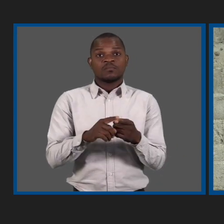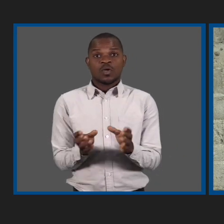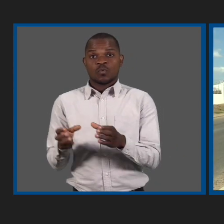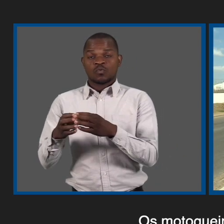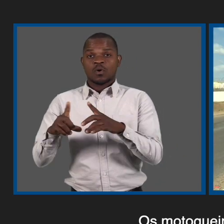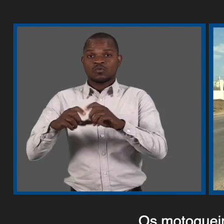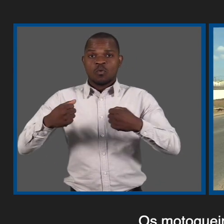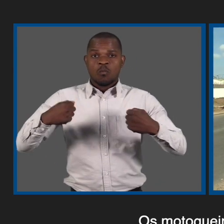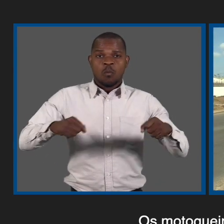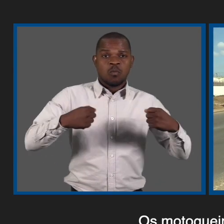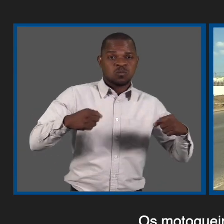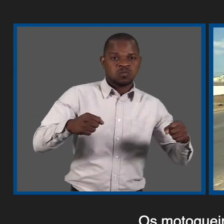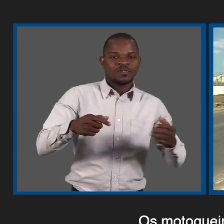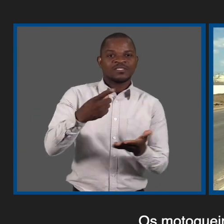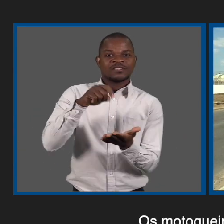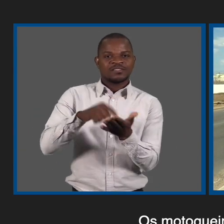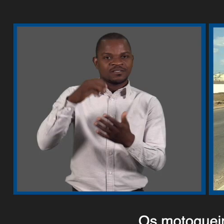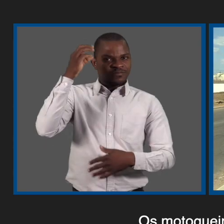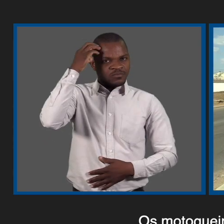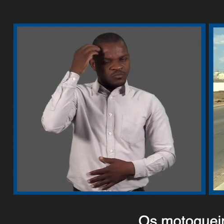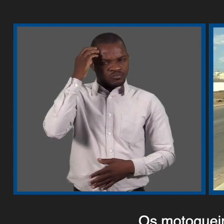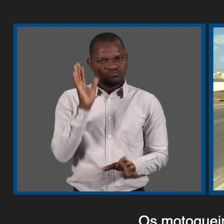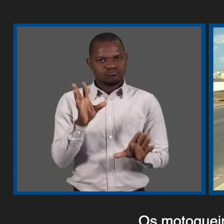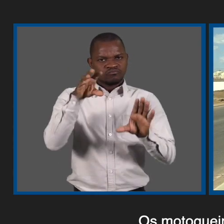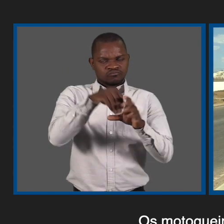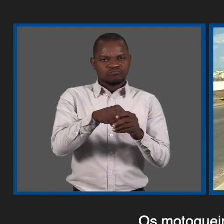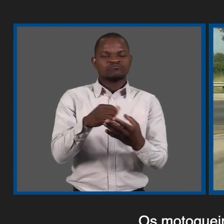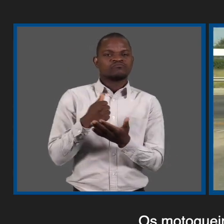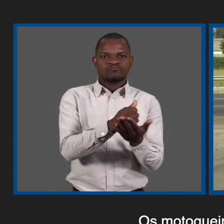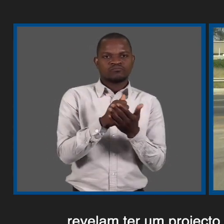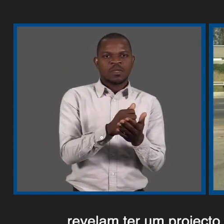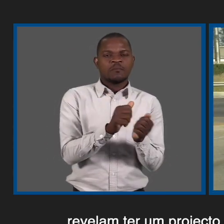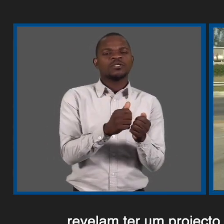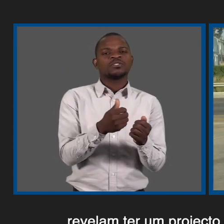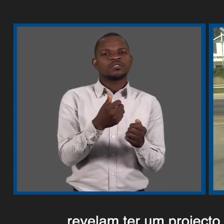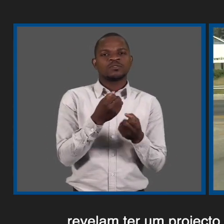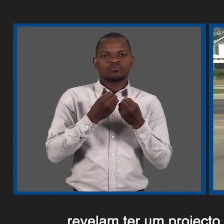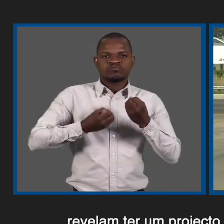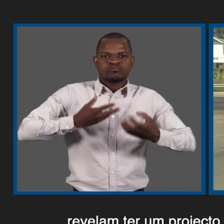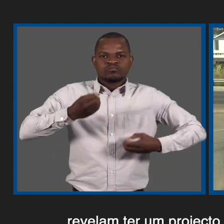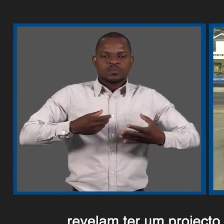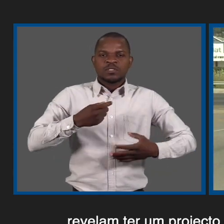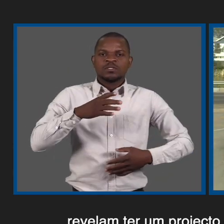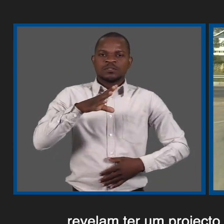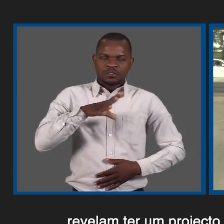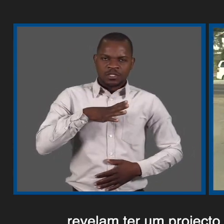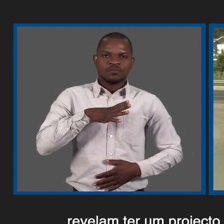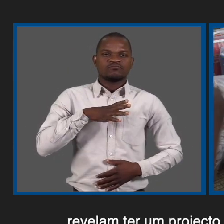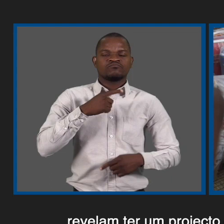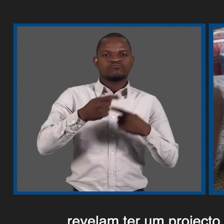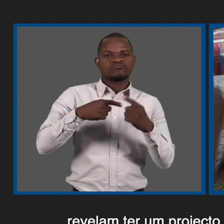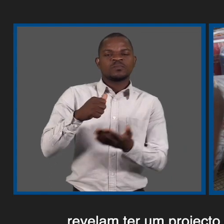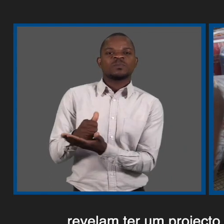Muito obrigado. Os motoqueiros da cidade de Maputo, que se juntaram à causa, revelam ter um projeto de